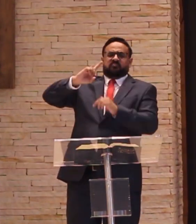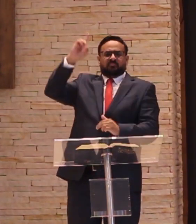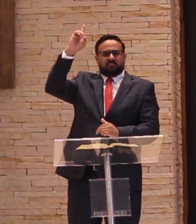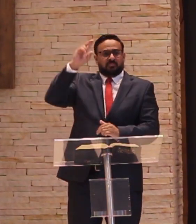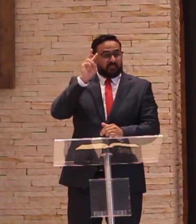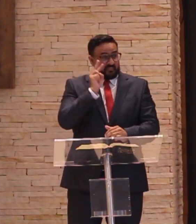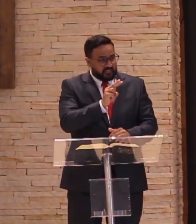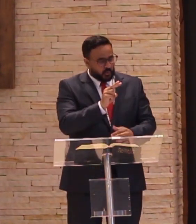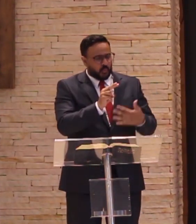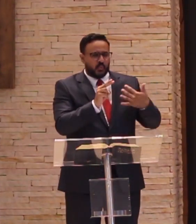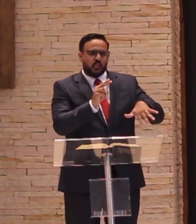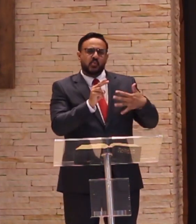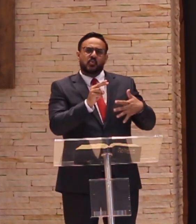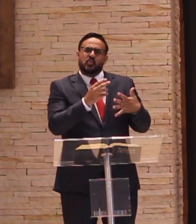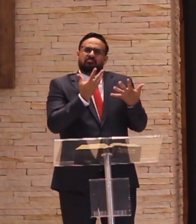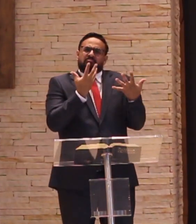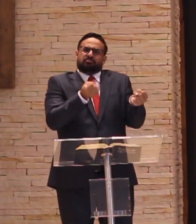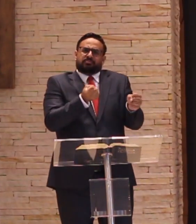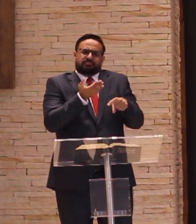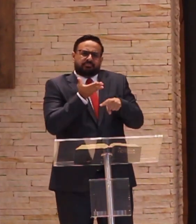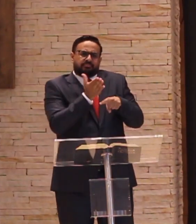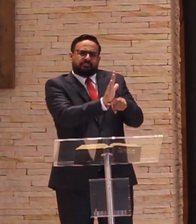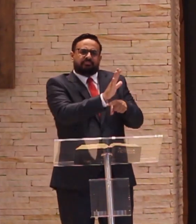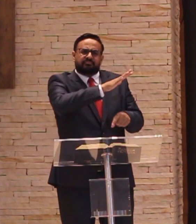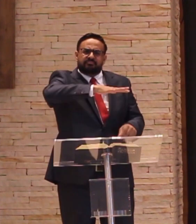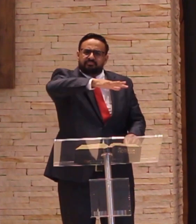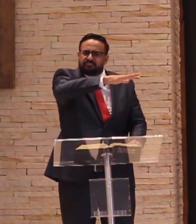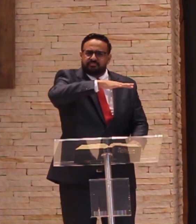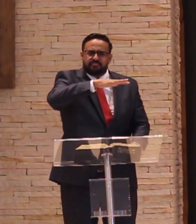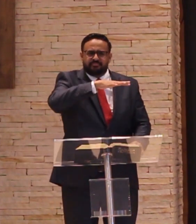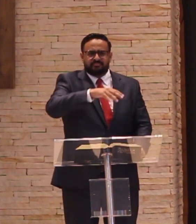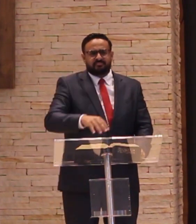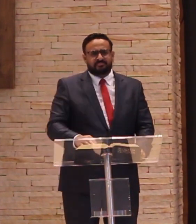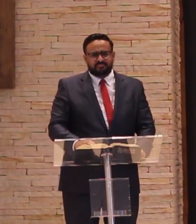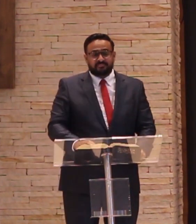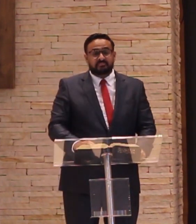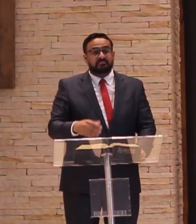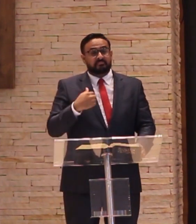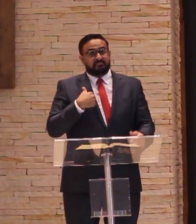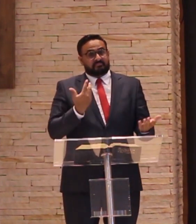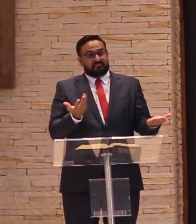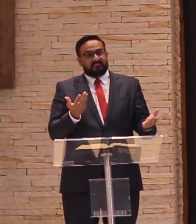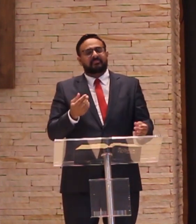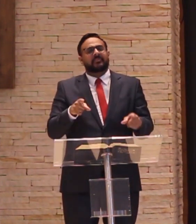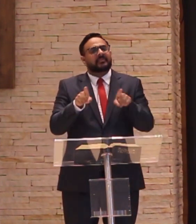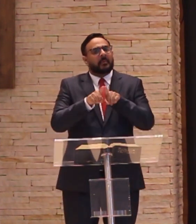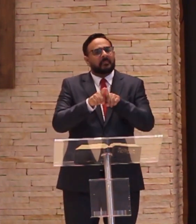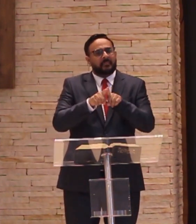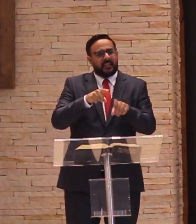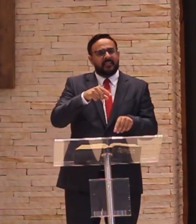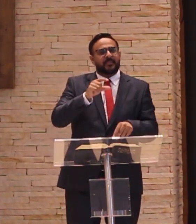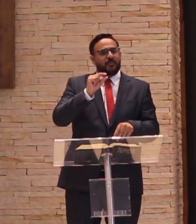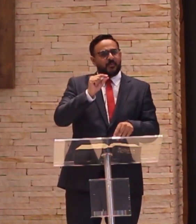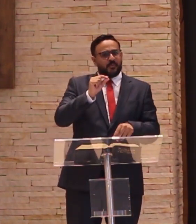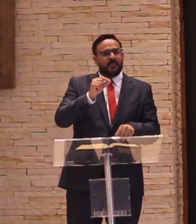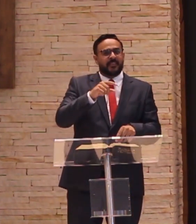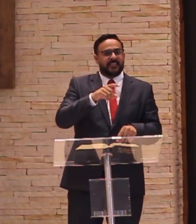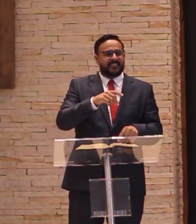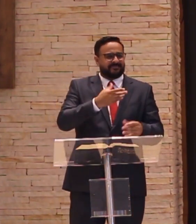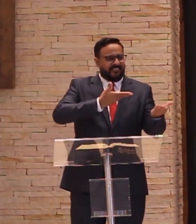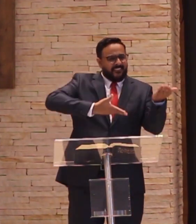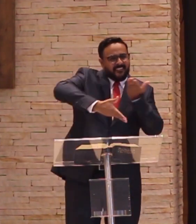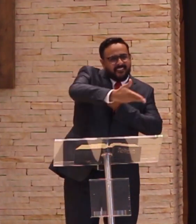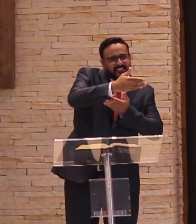e acreditaram em Deus, estavam dispostas a obedecer a Deus integralmente, pois acreditaram